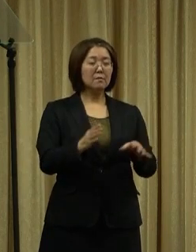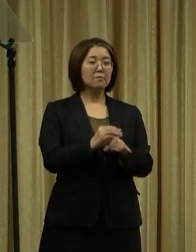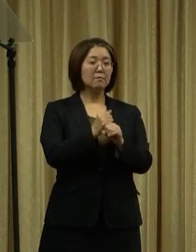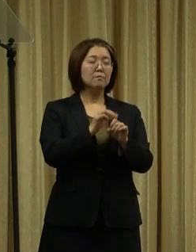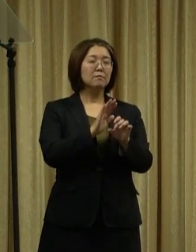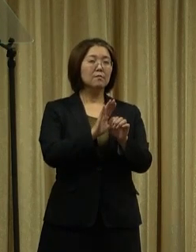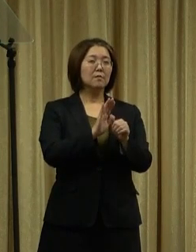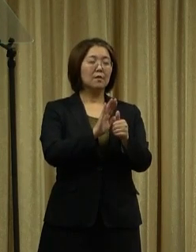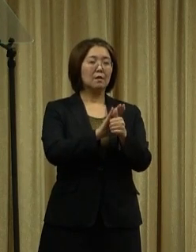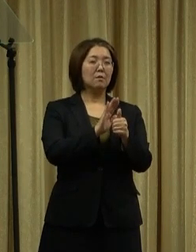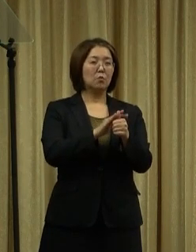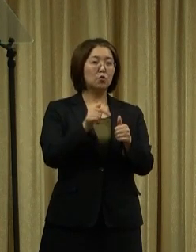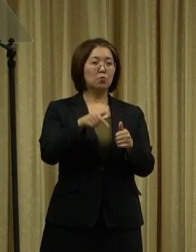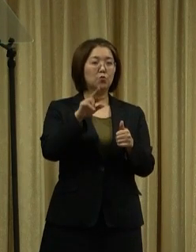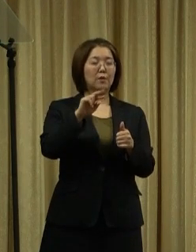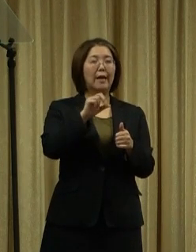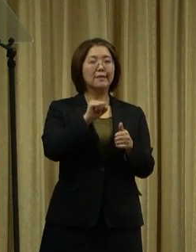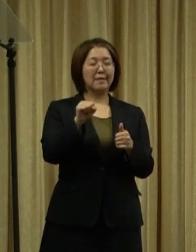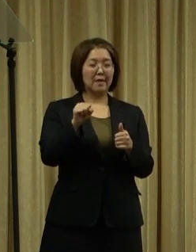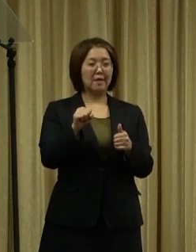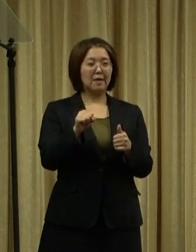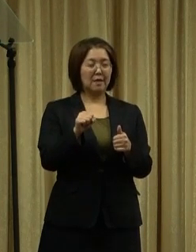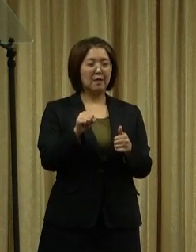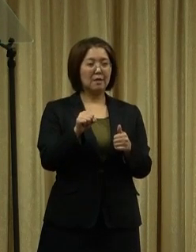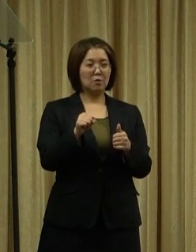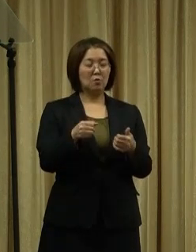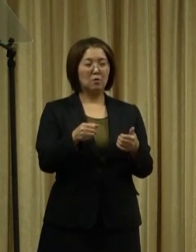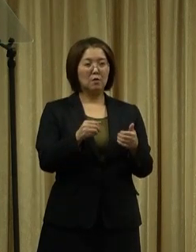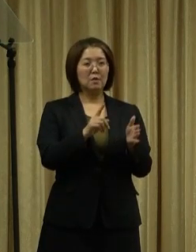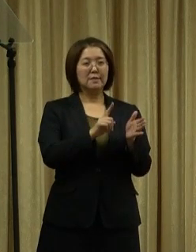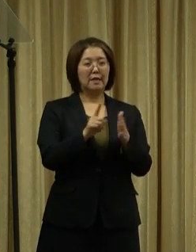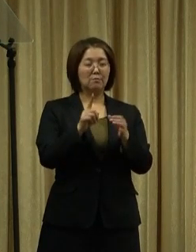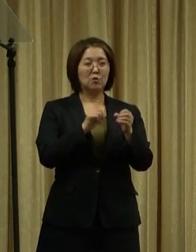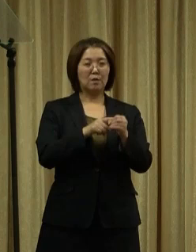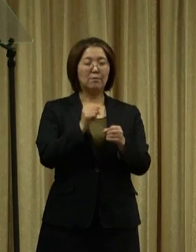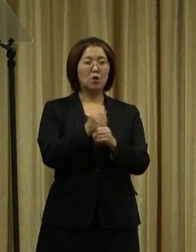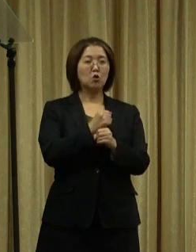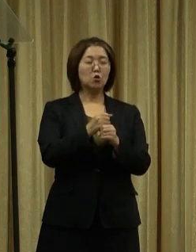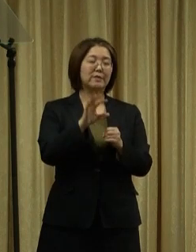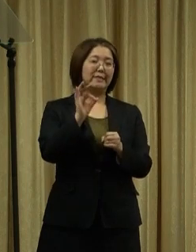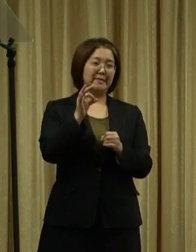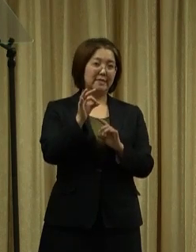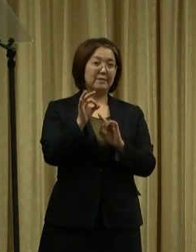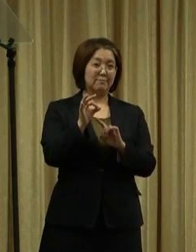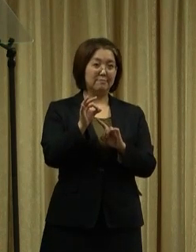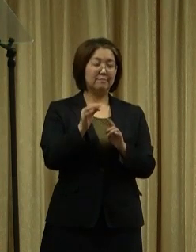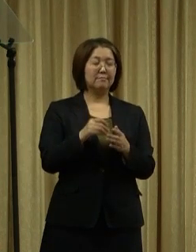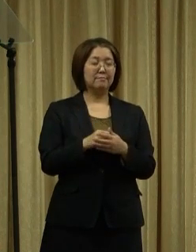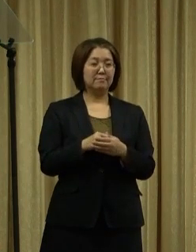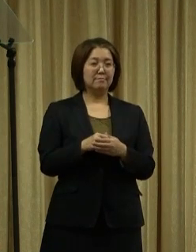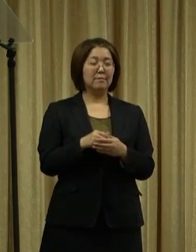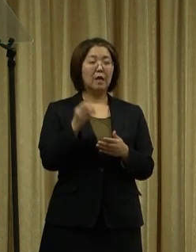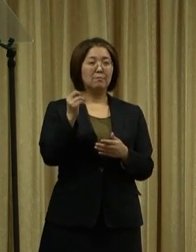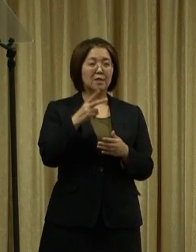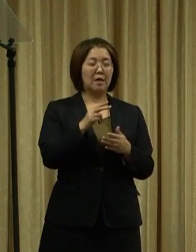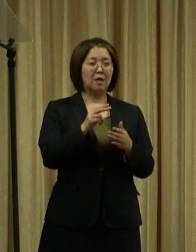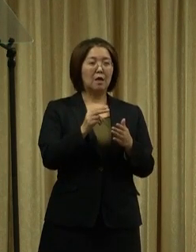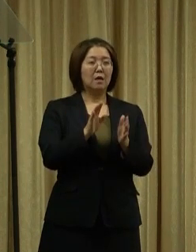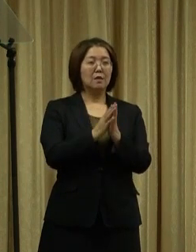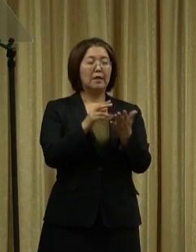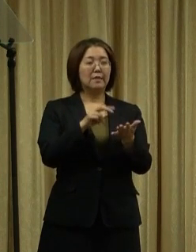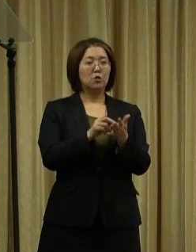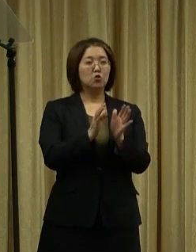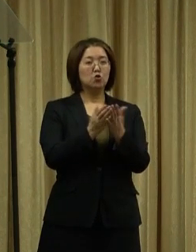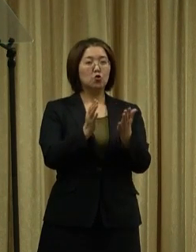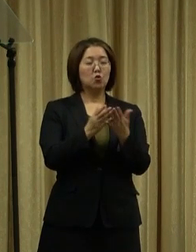サポートプラザの整備にかかる工事費に活用します。また、終盤に説明しました県立図書館の魅力向上